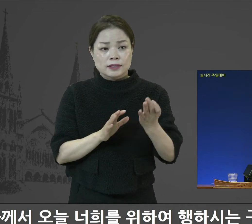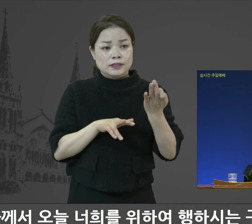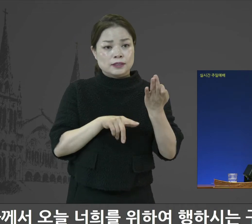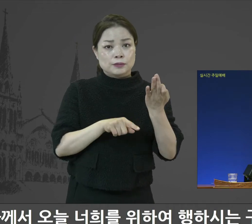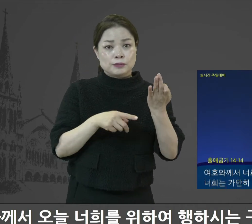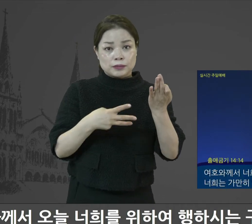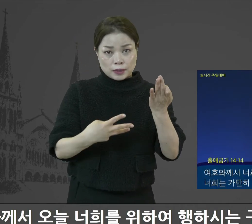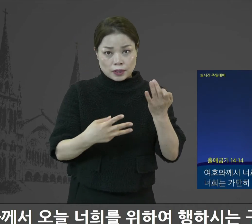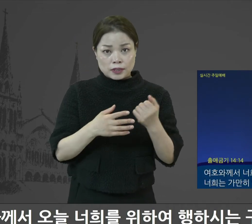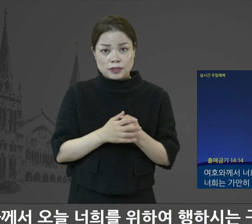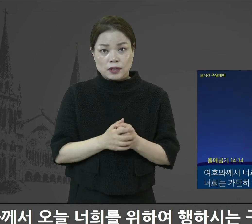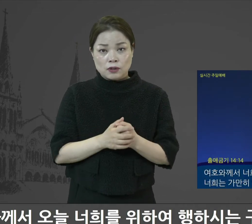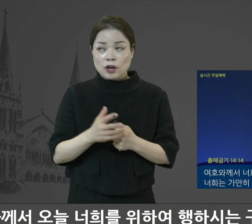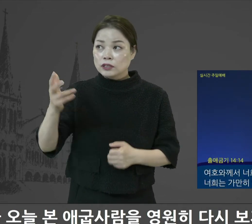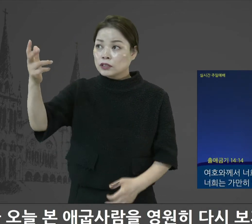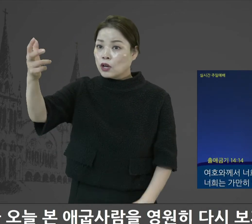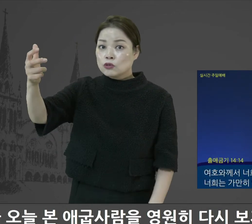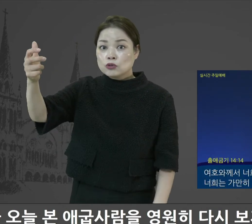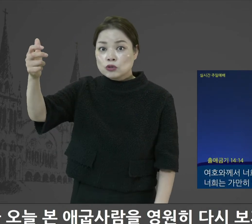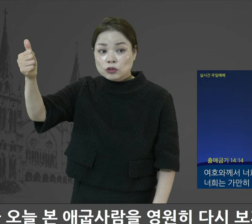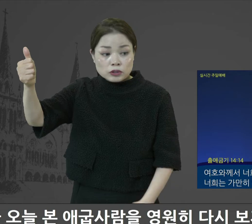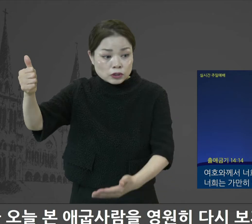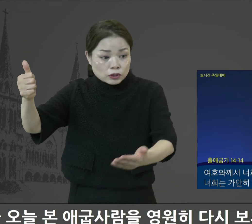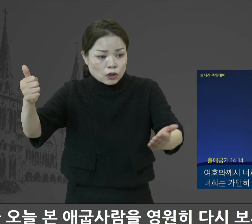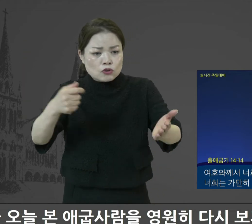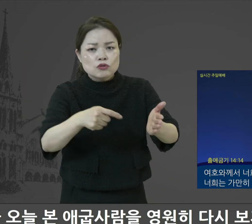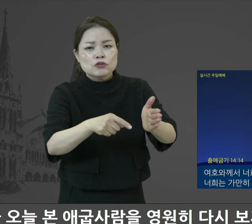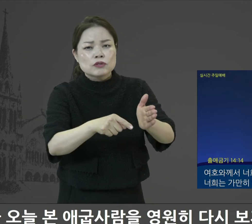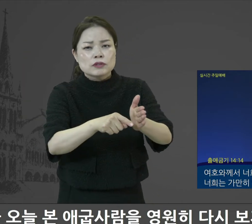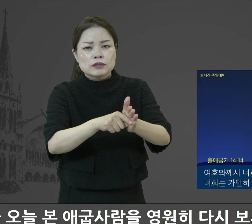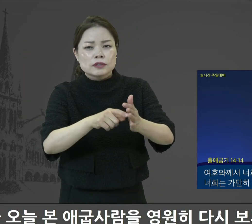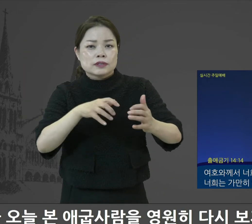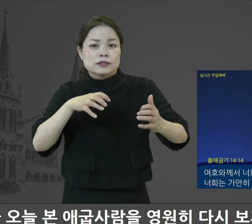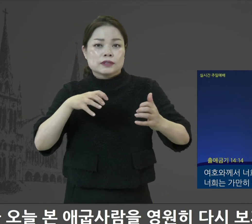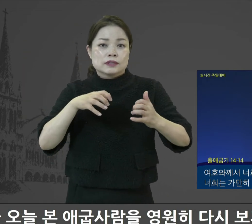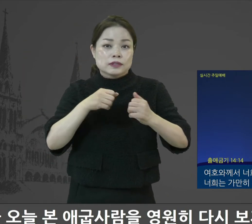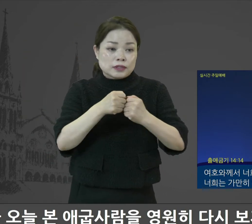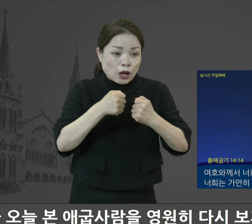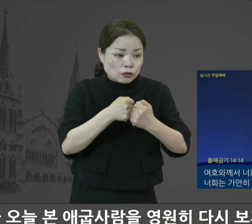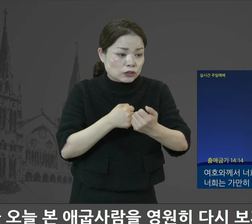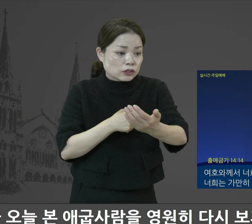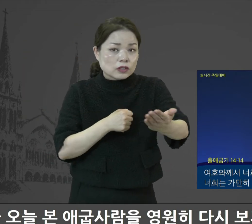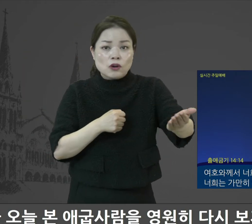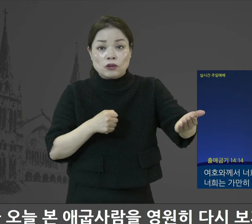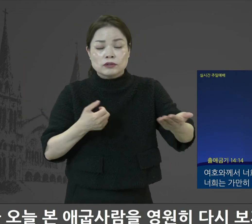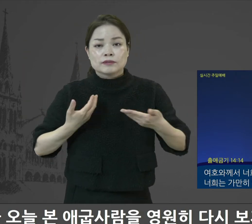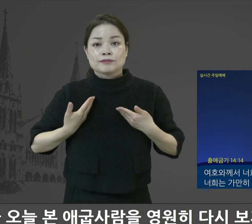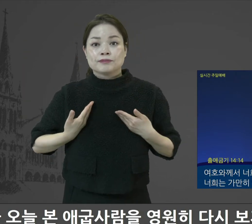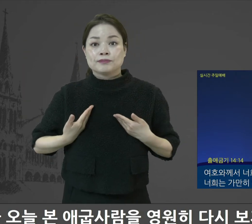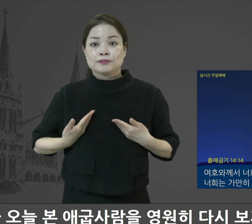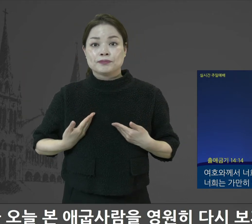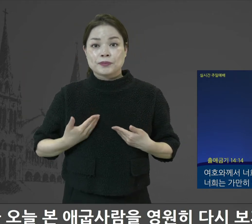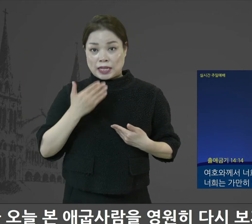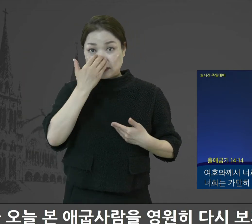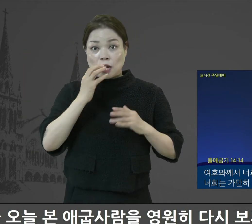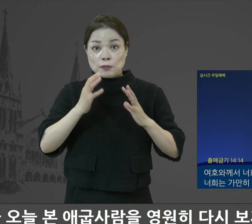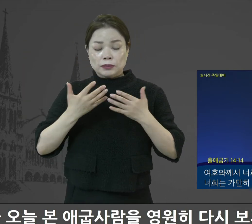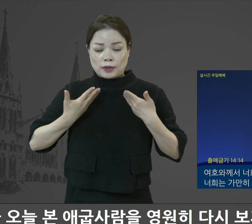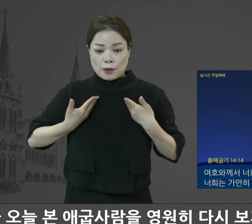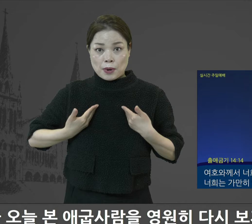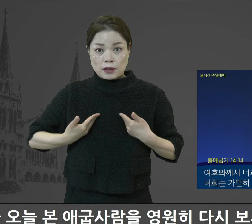같이 읽습니다. 여호와께서 너희를 위하여 싸우시리니 너희는 가만히